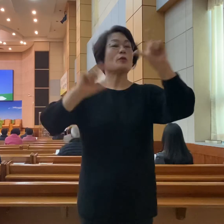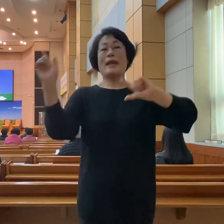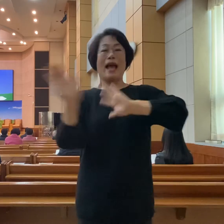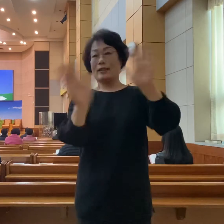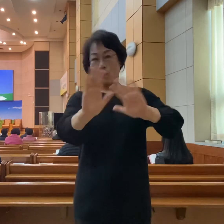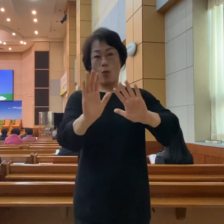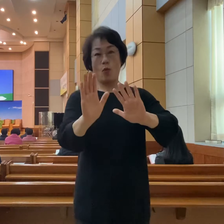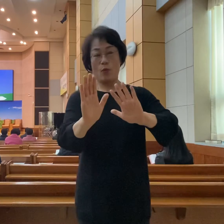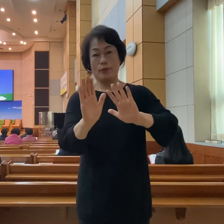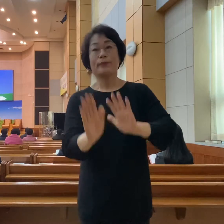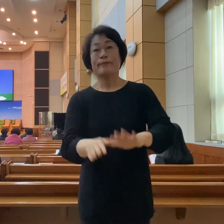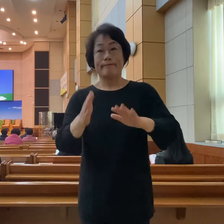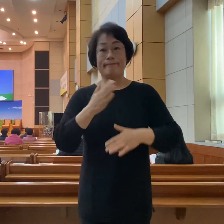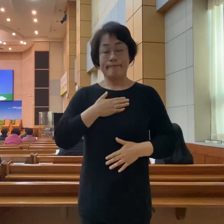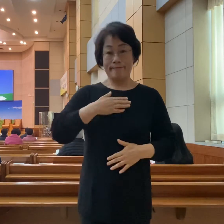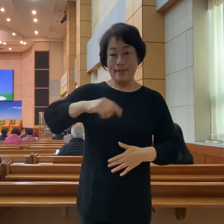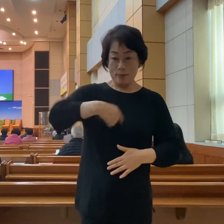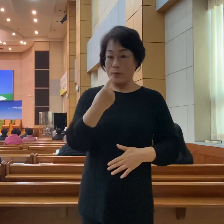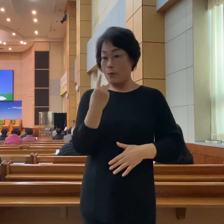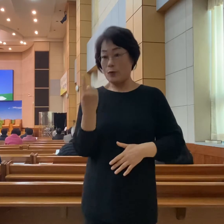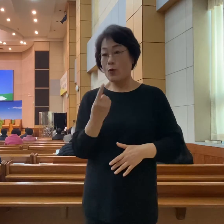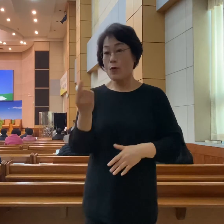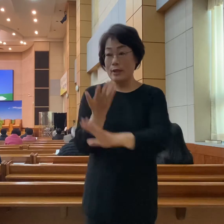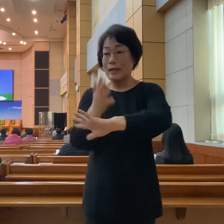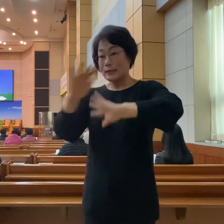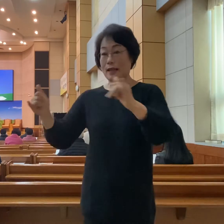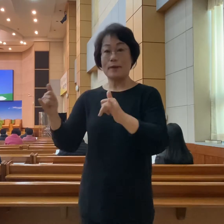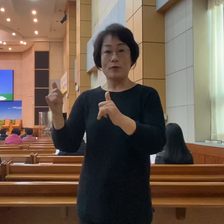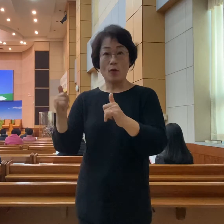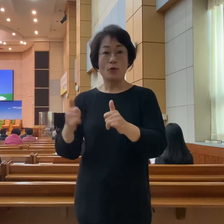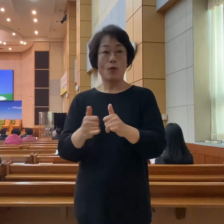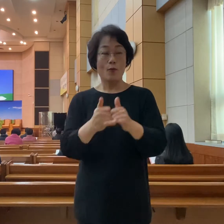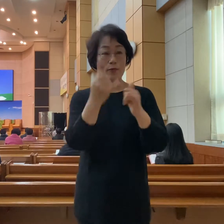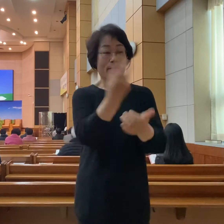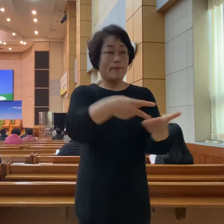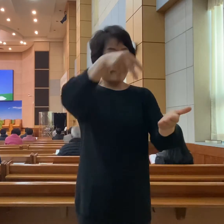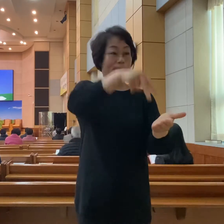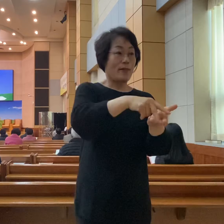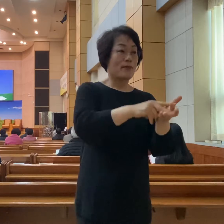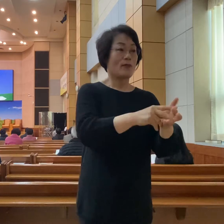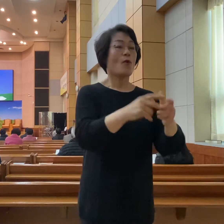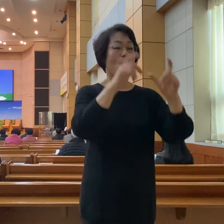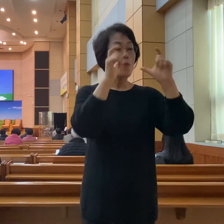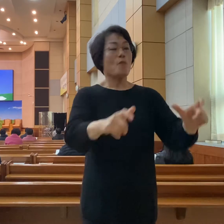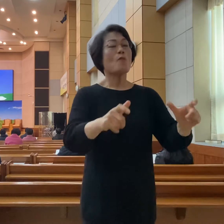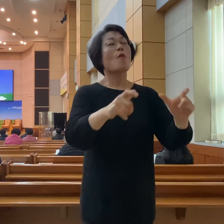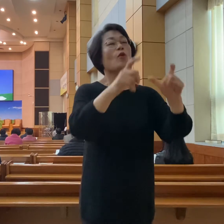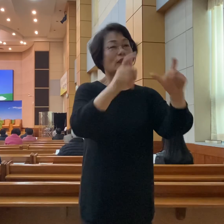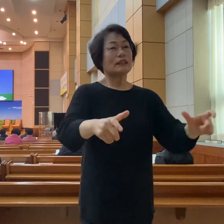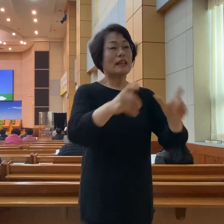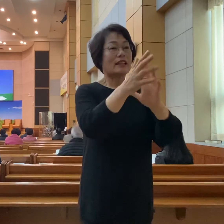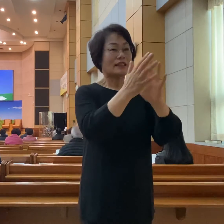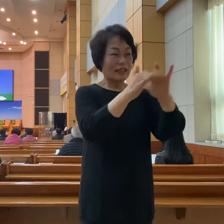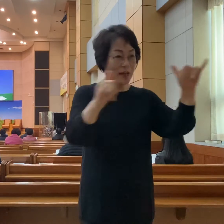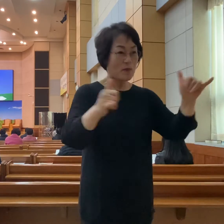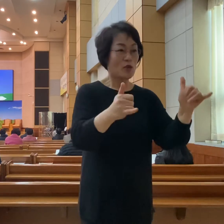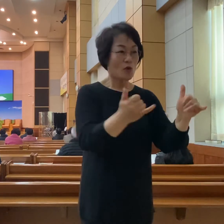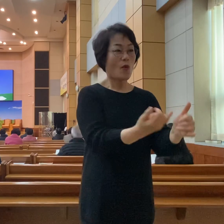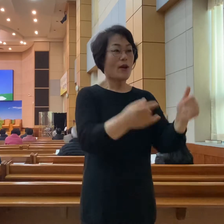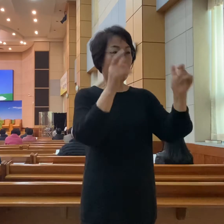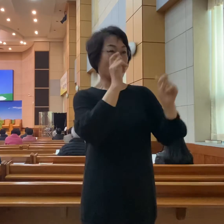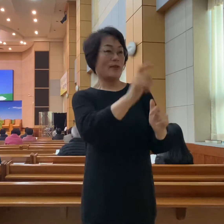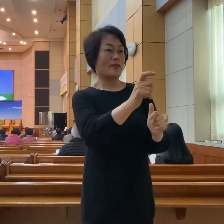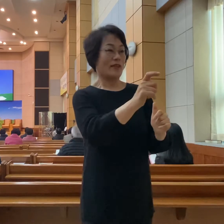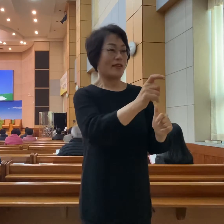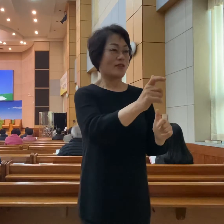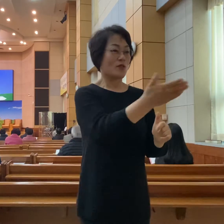아니라 자기뿐만 아니라 다른 사람들 세워주는 목장의 식구들도 세워주고 또 주변에